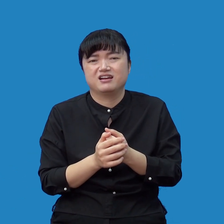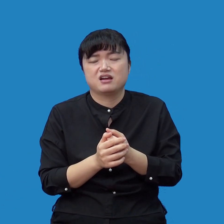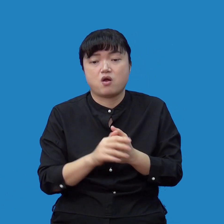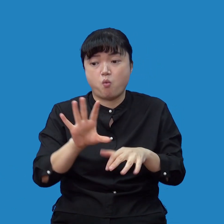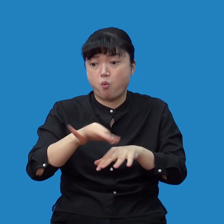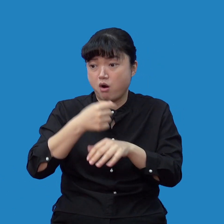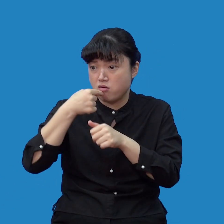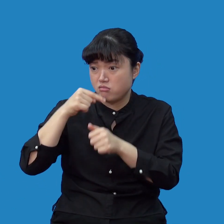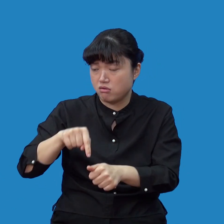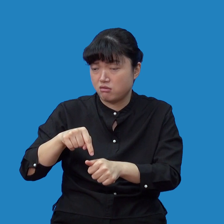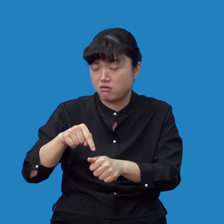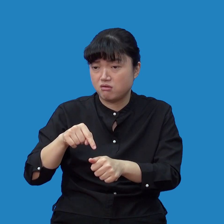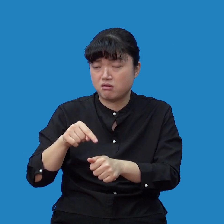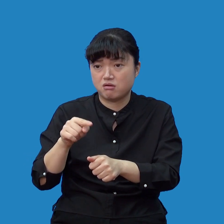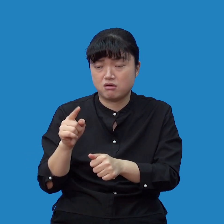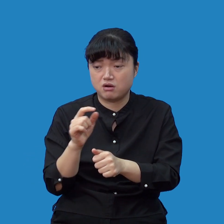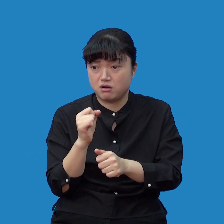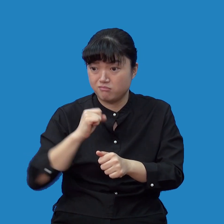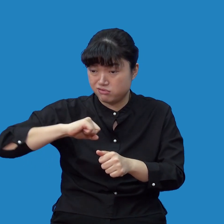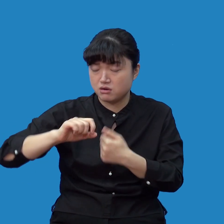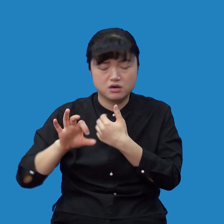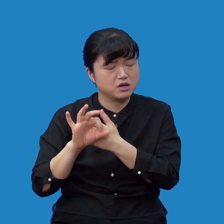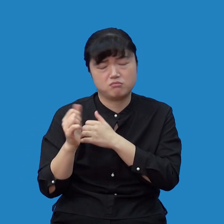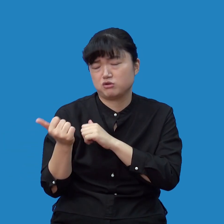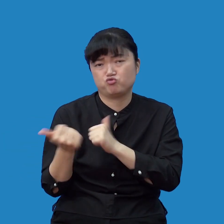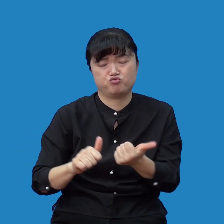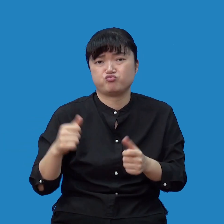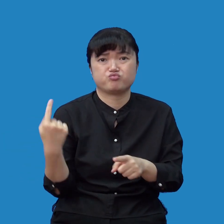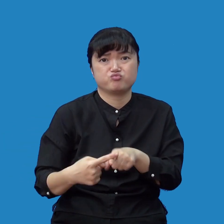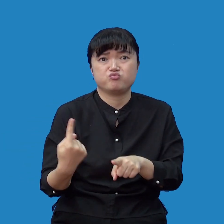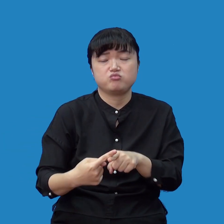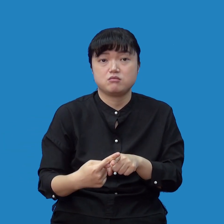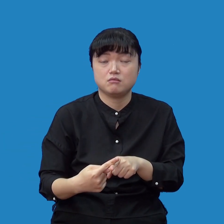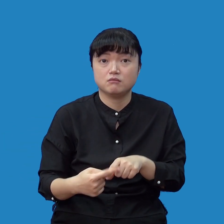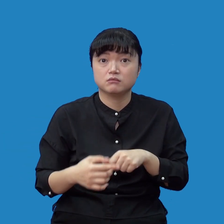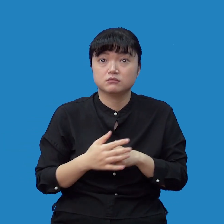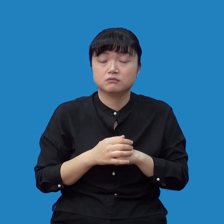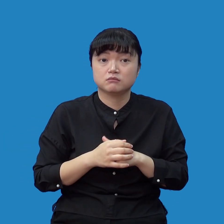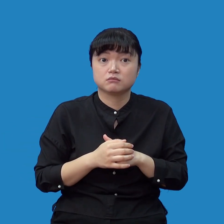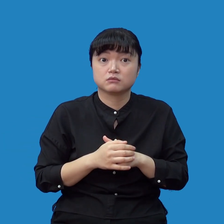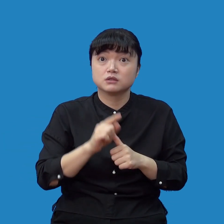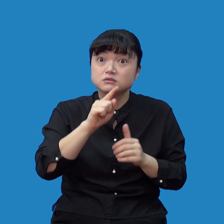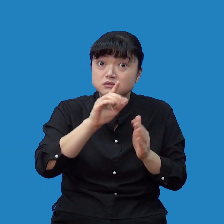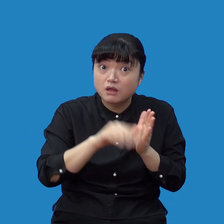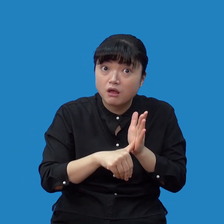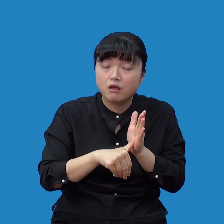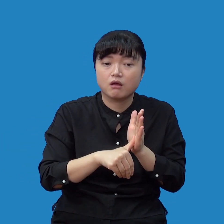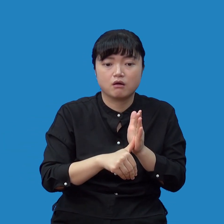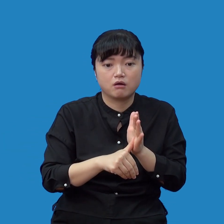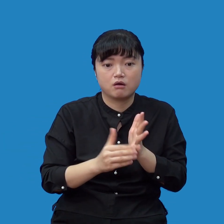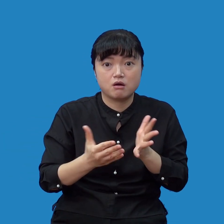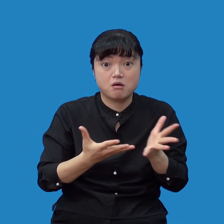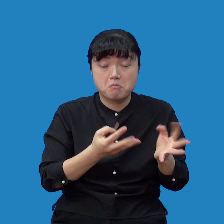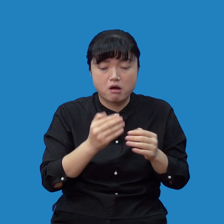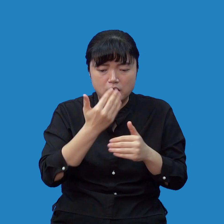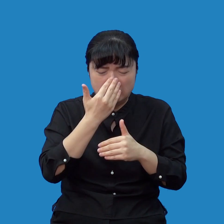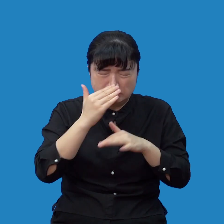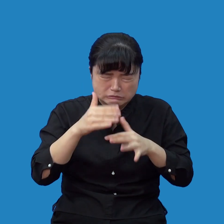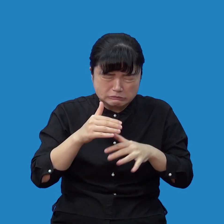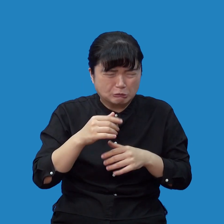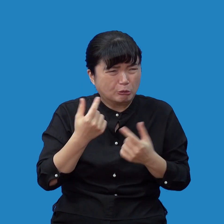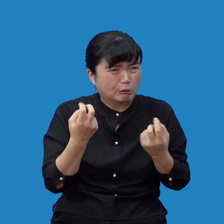것은 준엄합니다. 어기면 곧바로 이제 죽음인데, 그런데 그때 이 많은 히브리 부모들이